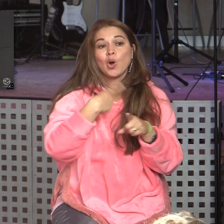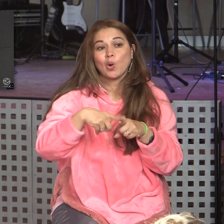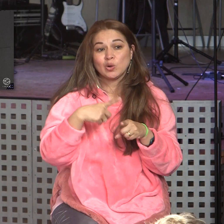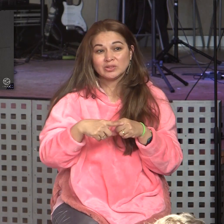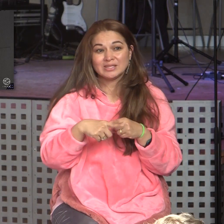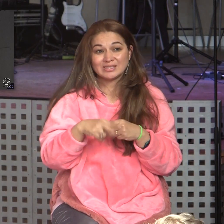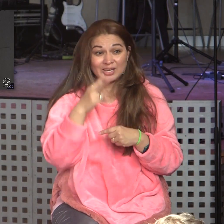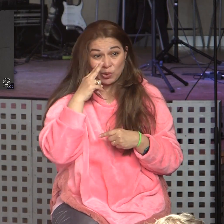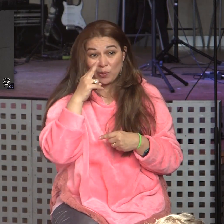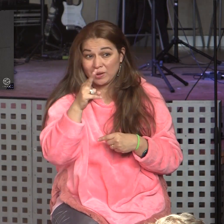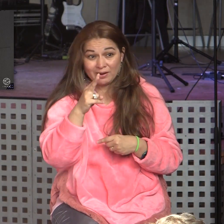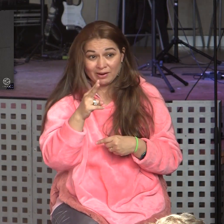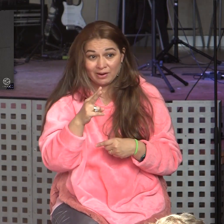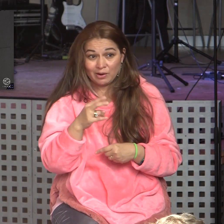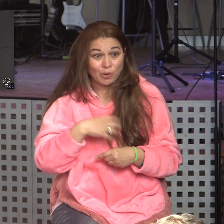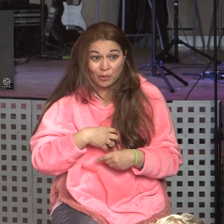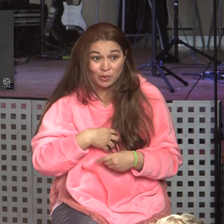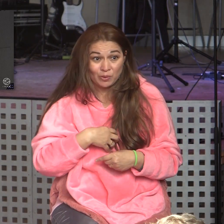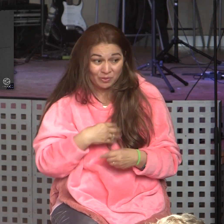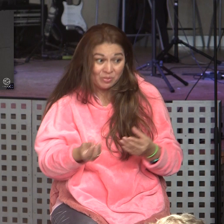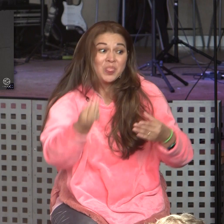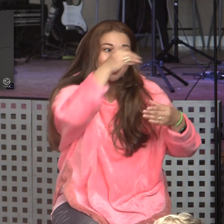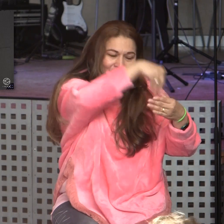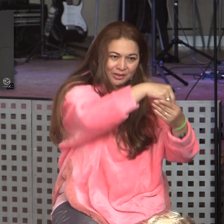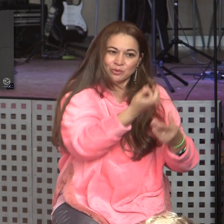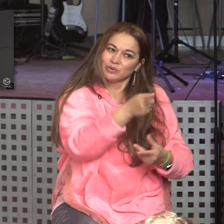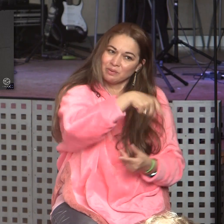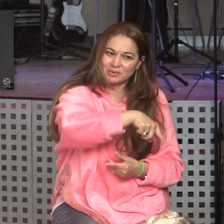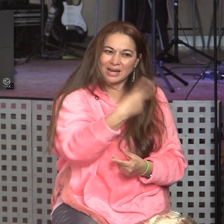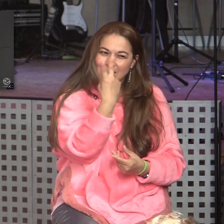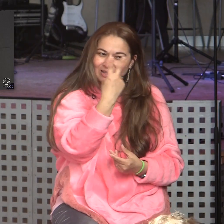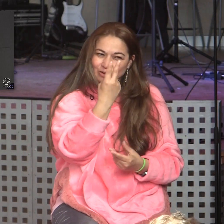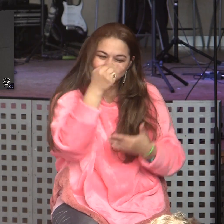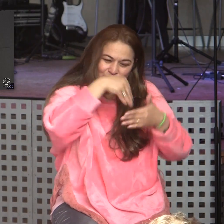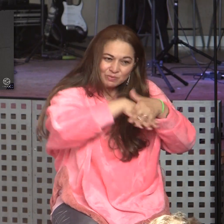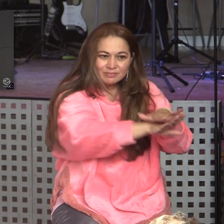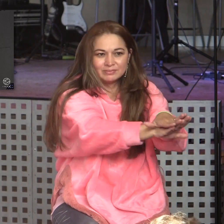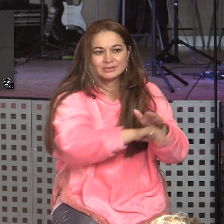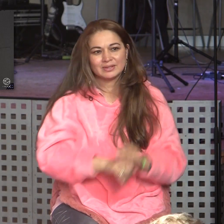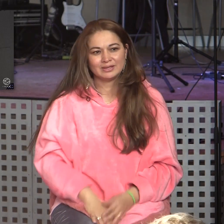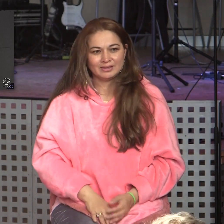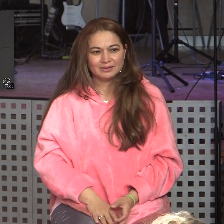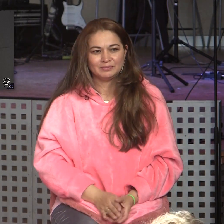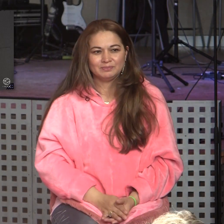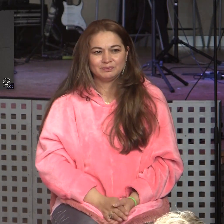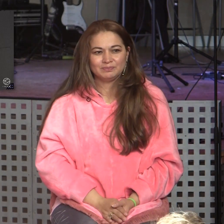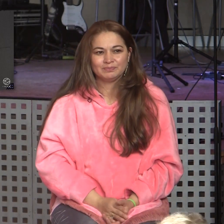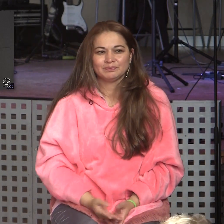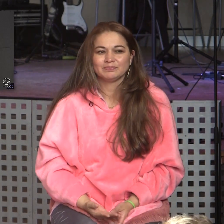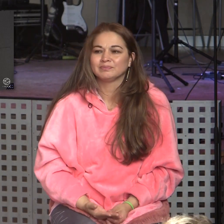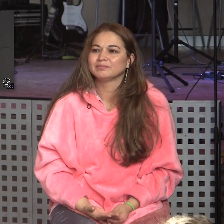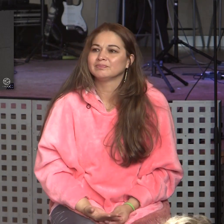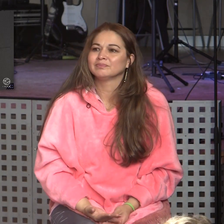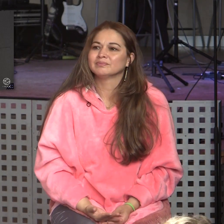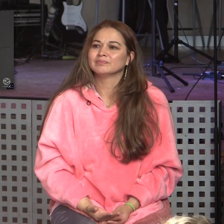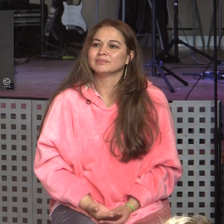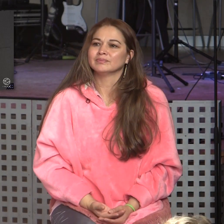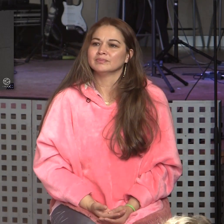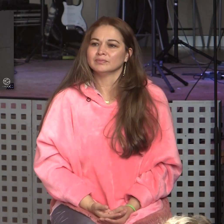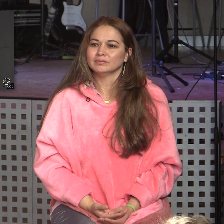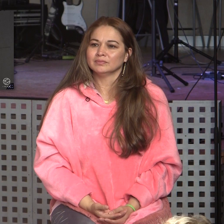Lo invisible es la significación, es decir, la idea, el concepto de lo visible, que es la